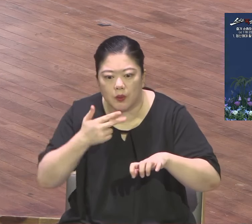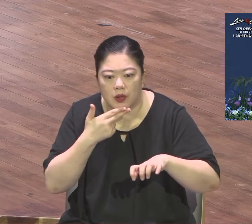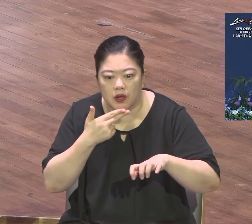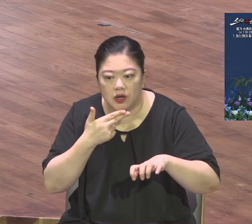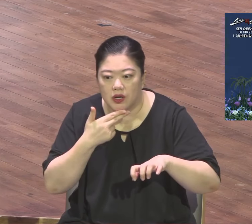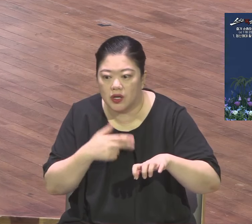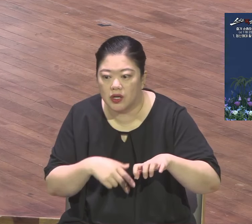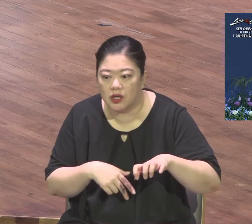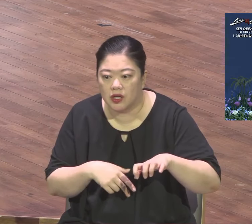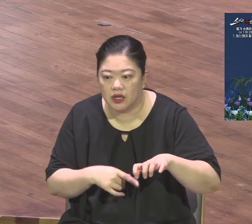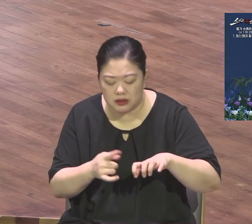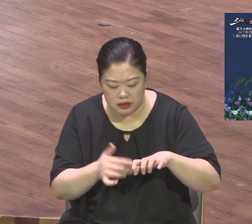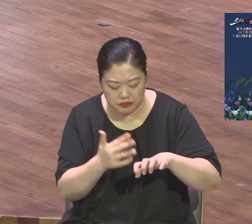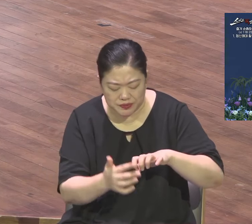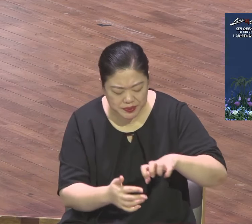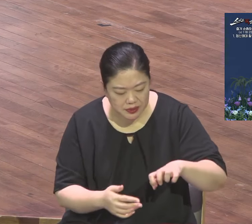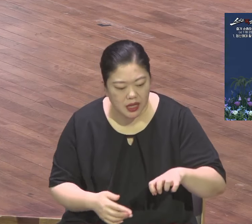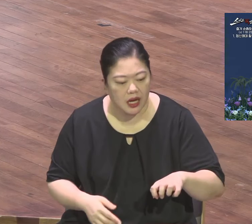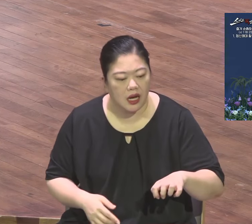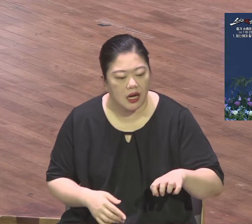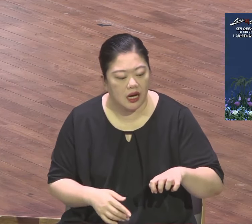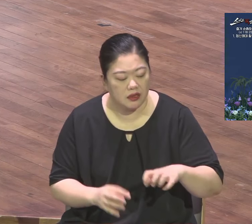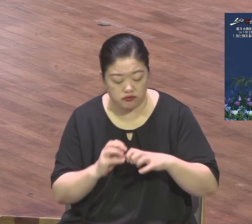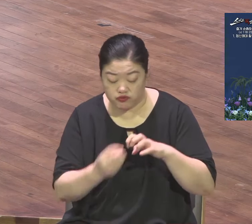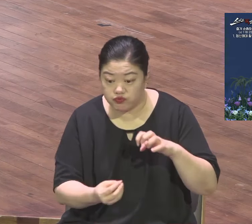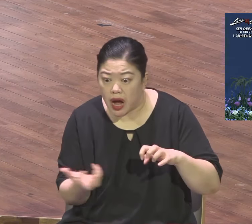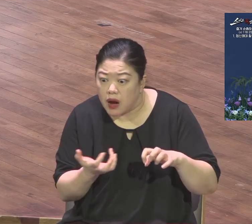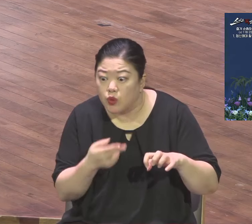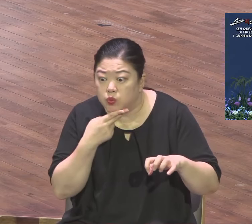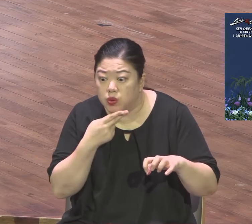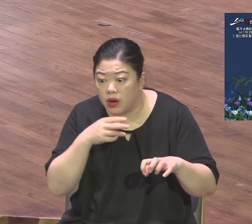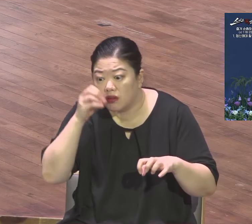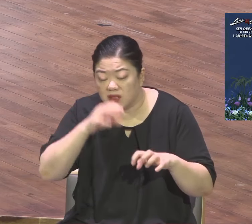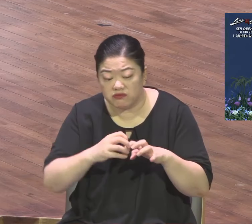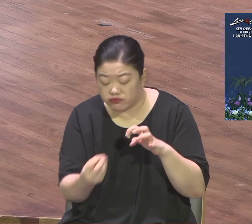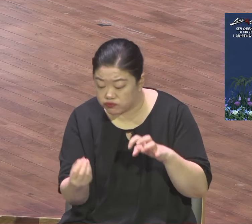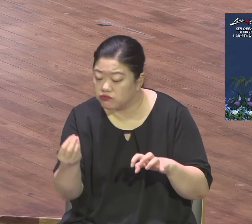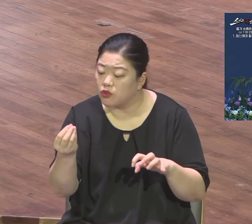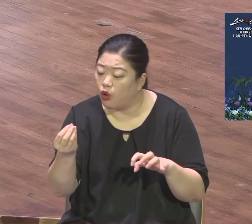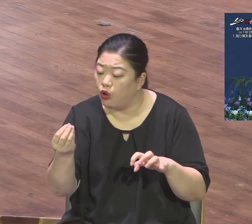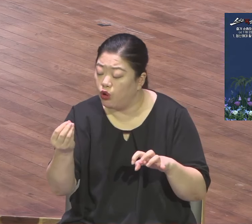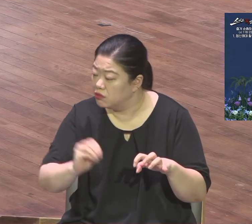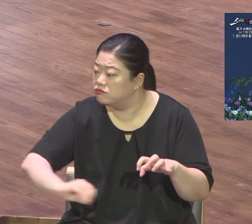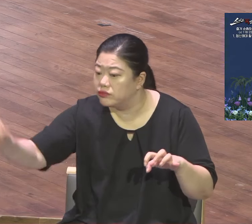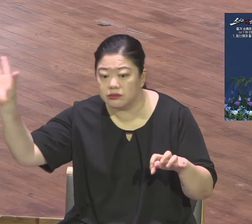환자가 그러세요. 그 떨어져서 아프지도 않고 그냥 뚝 떨어져요.